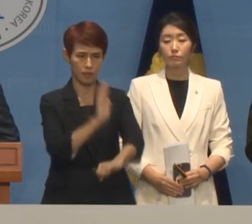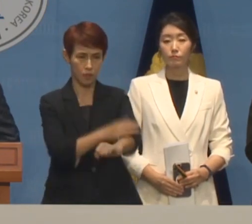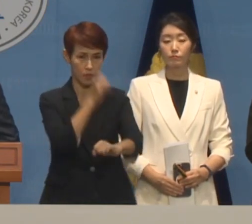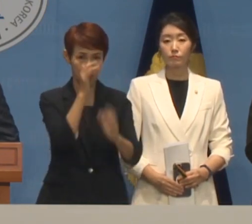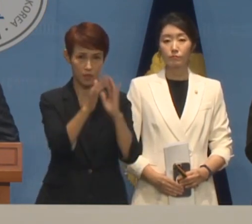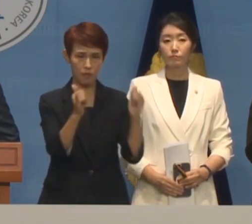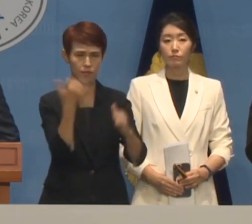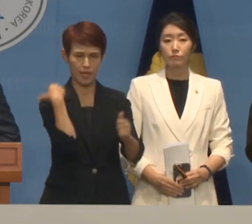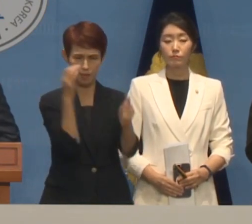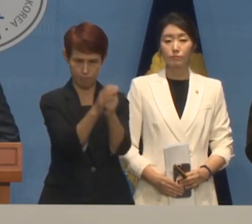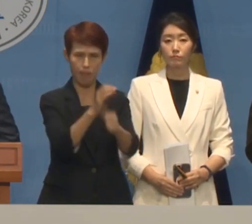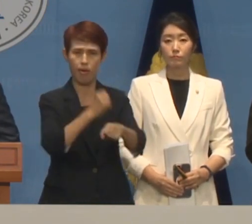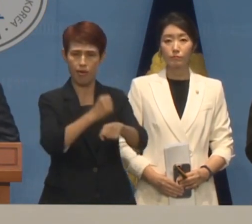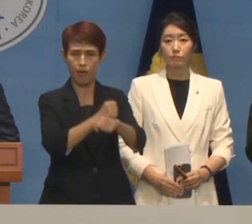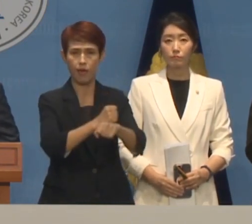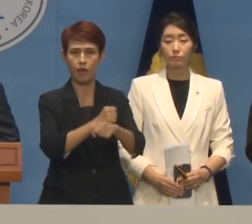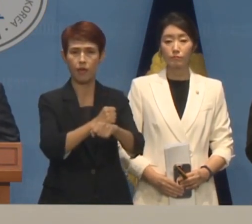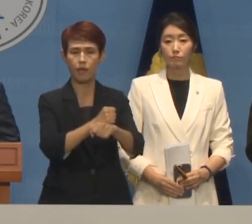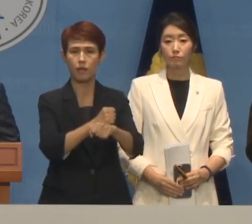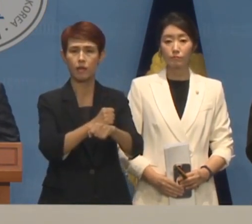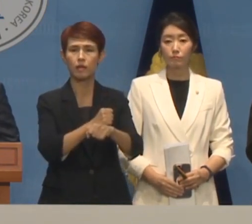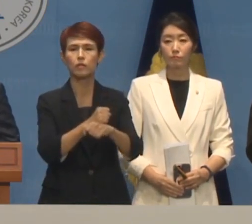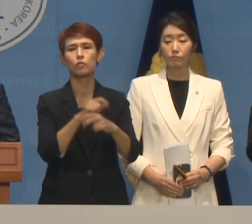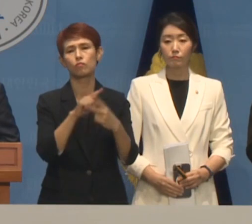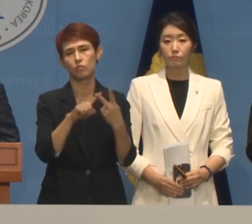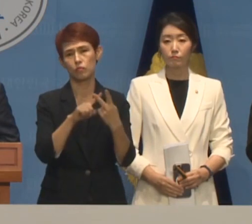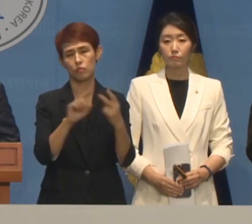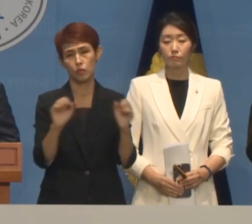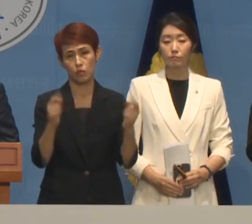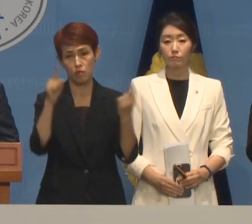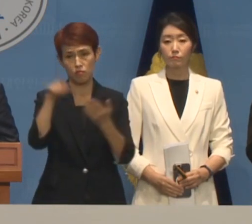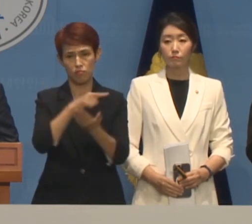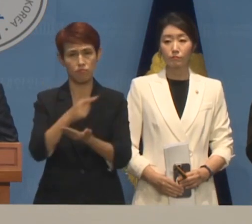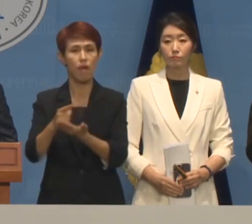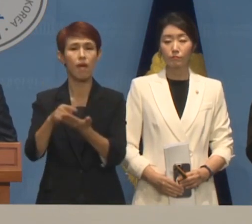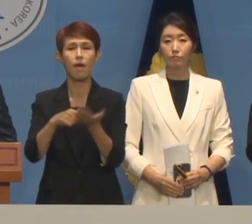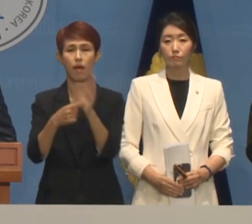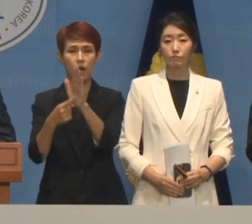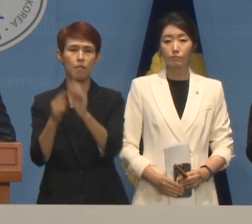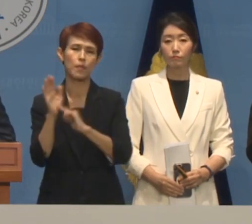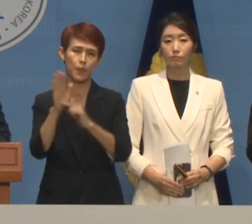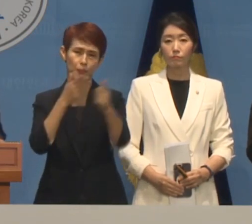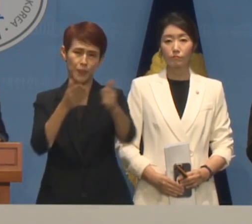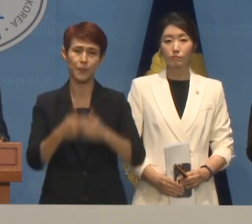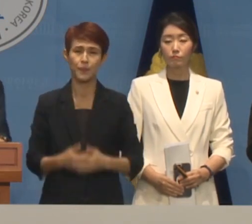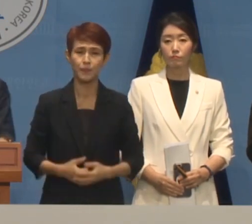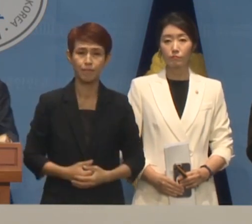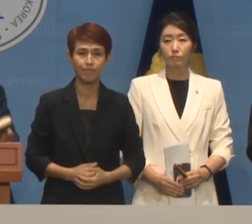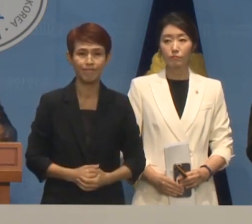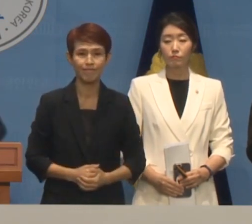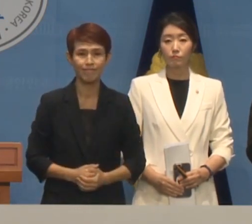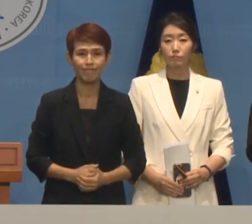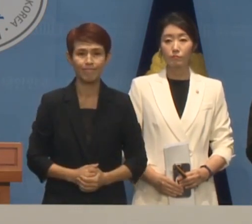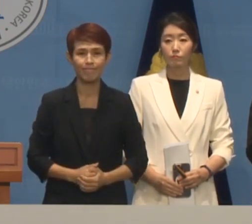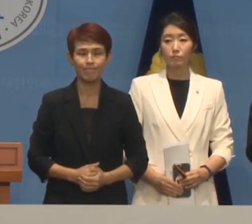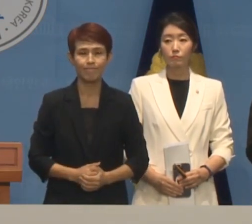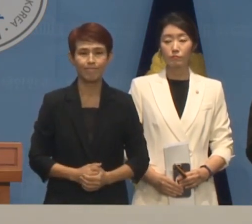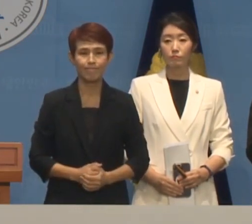책임을 묻겠다. 동시에 구상 소송을 하겠다라고 발표하시기 바랍니다. 감사합니다.